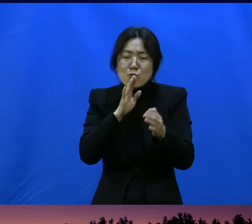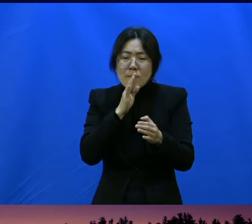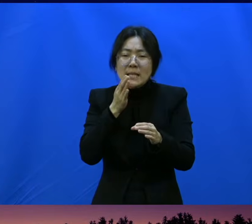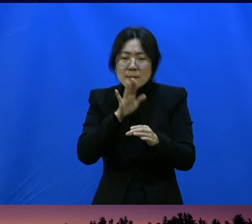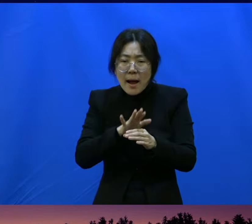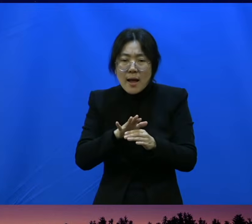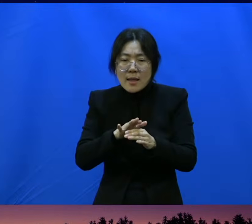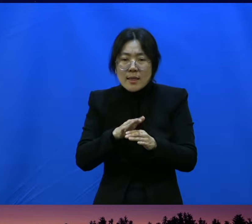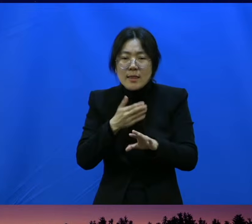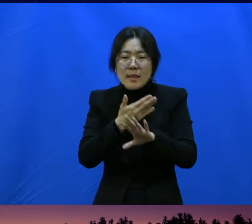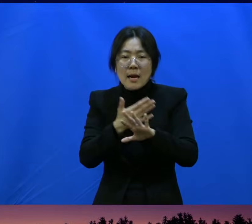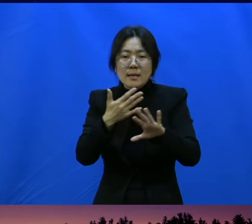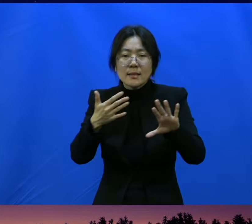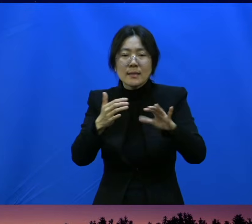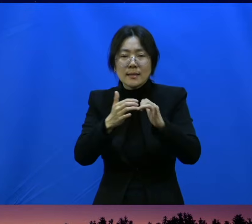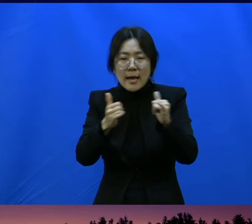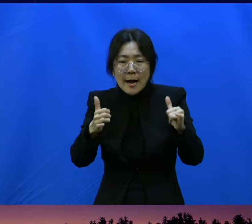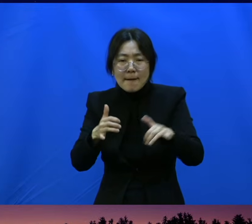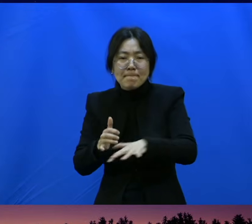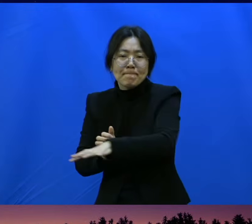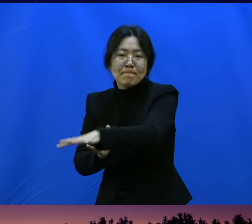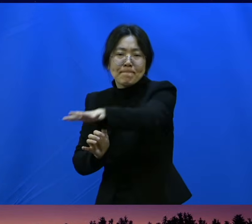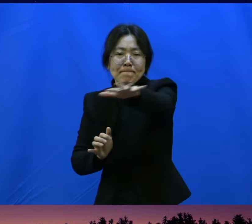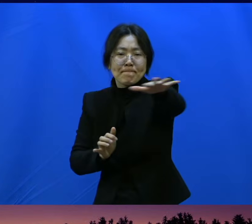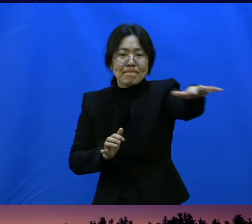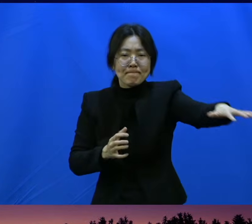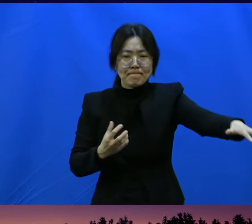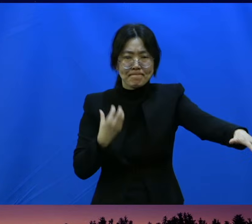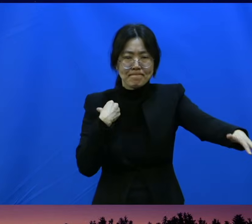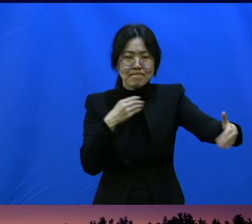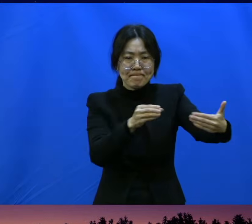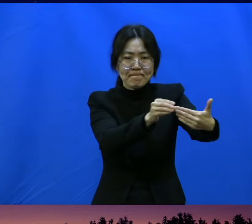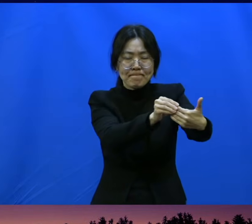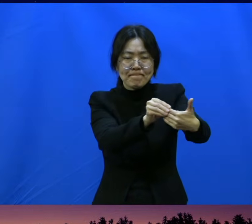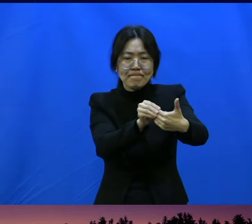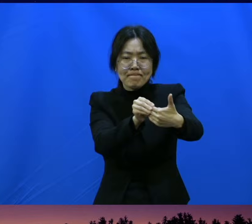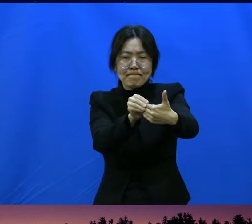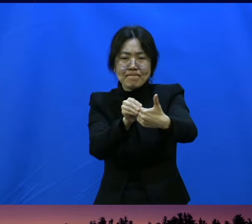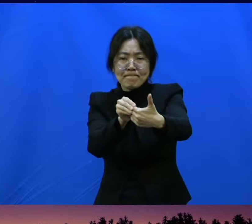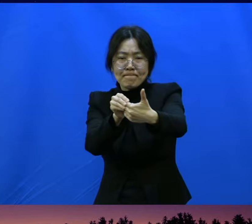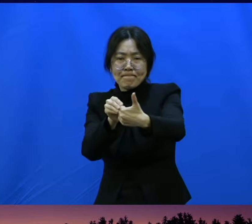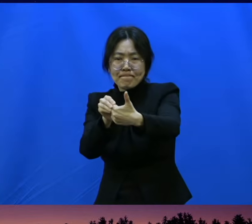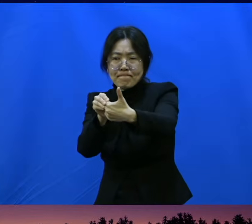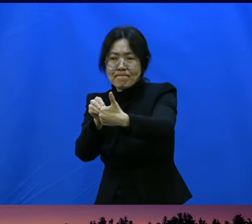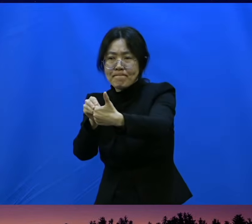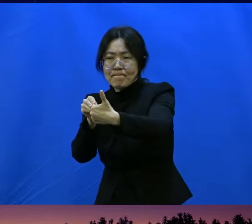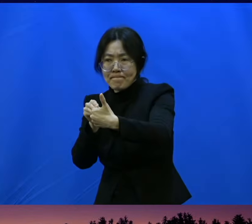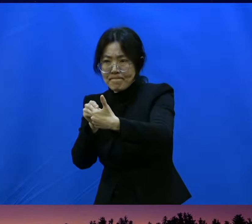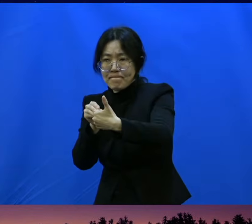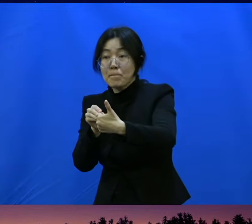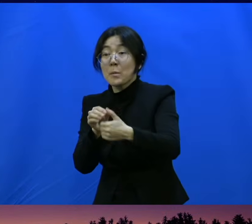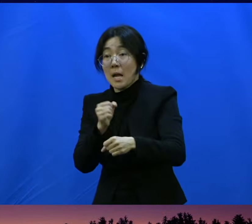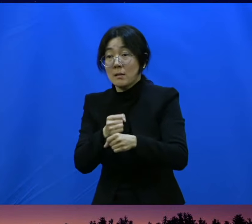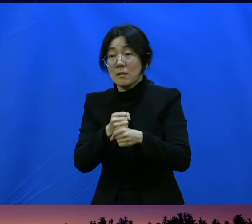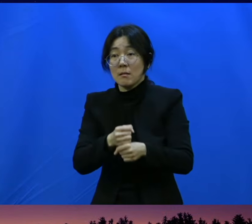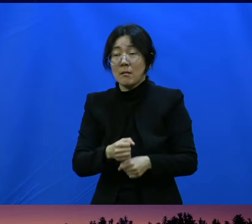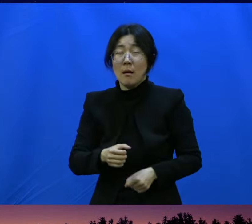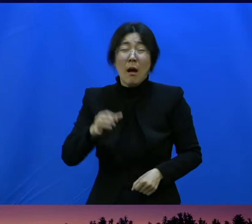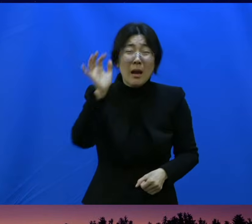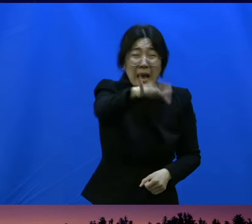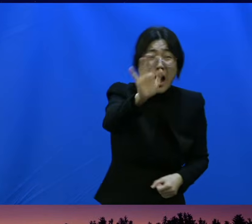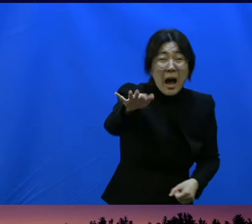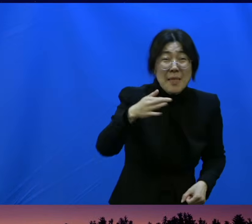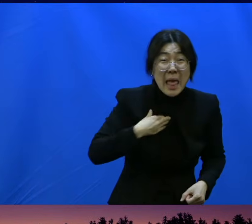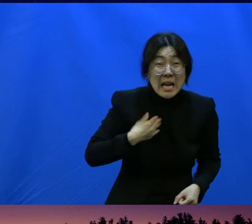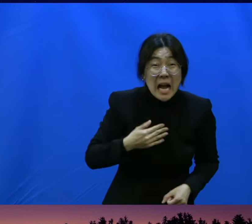그 상황에서 그 자신이 할 수 있는 최선을 다합니다. 상처 입은 자이지만 상처 입는 자를 돌보는 거죠. 그들이 오합지졸들이요.